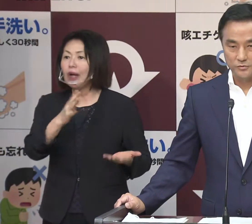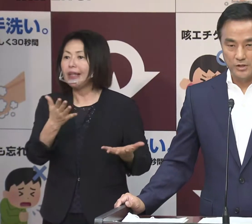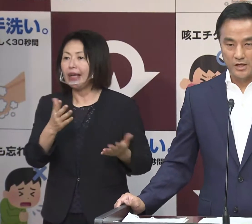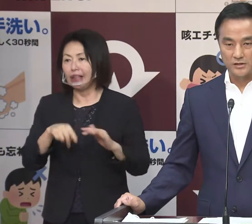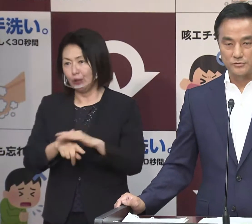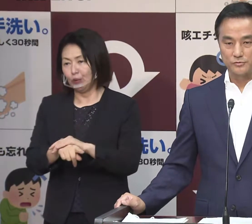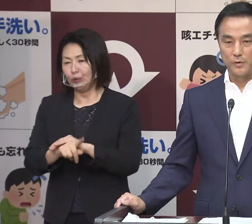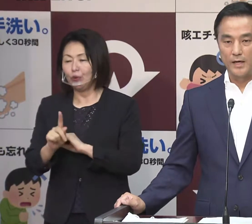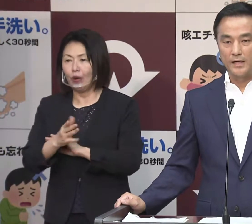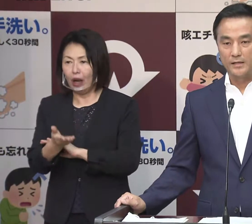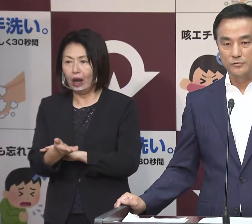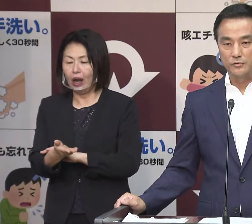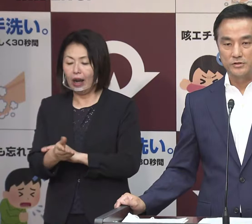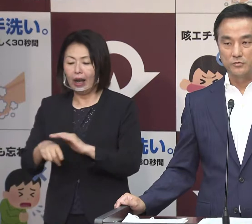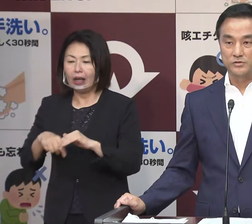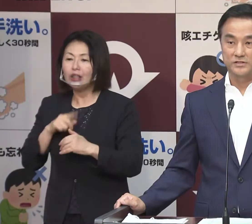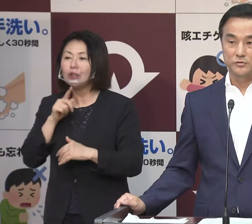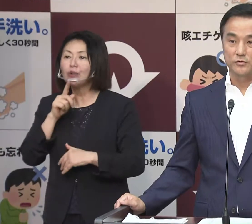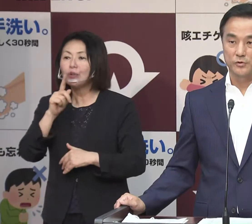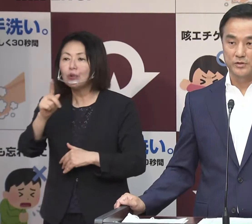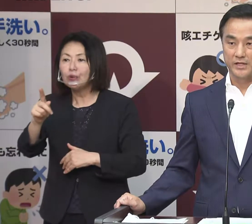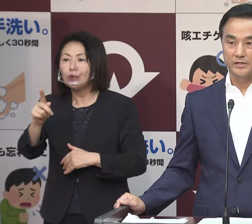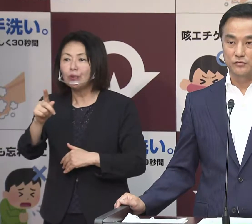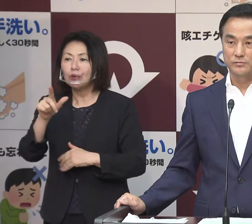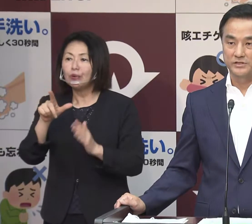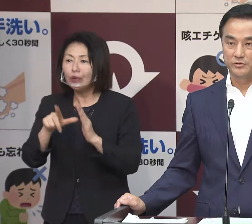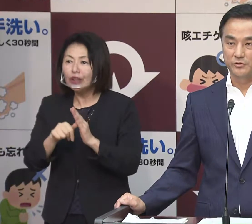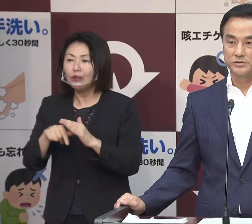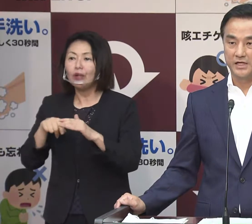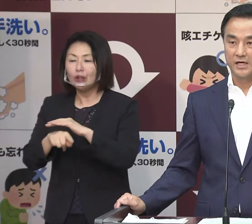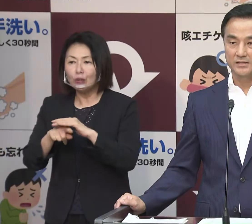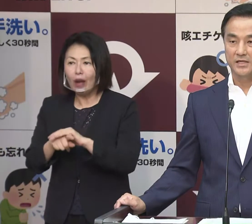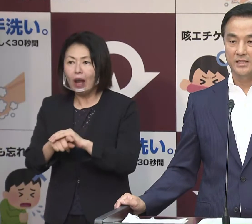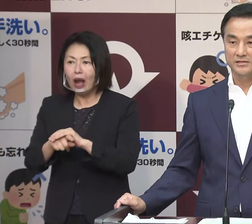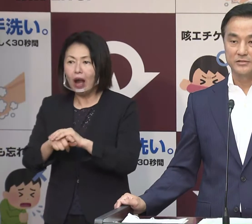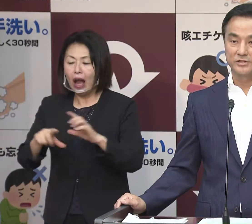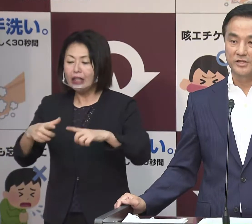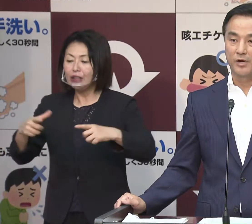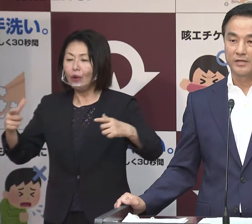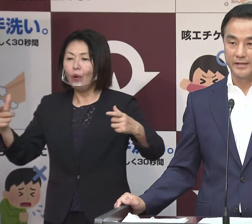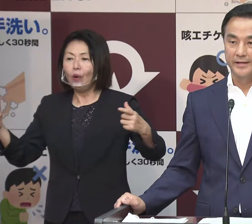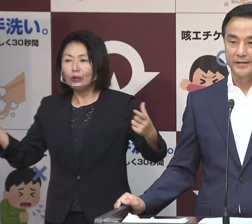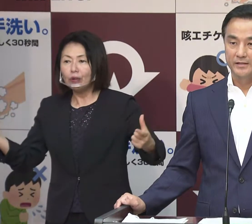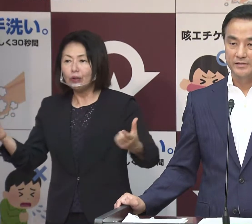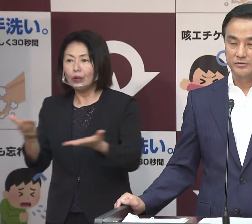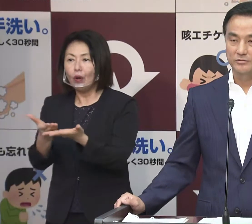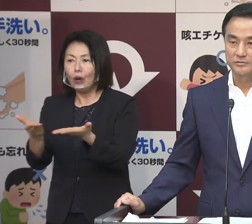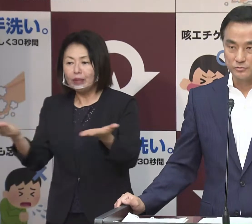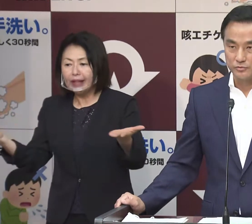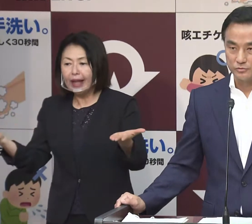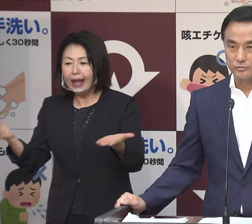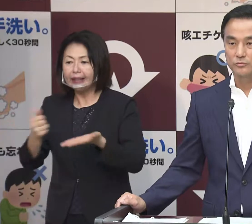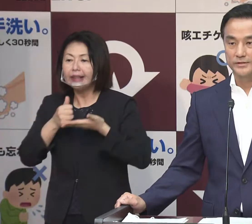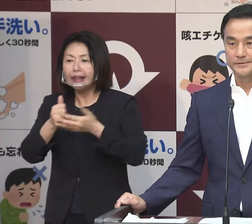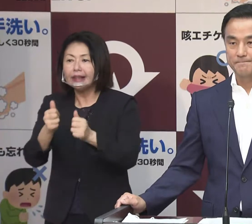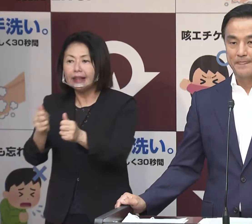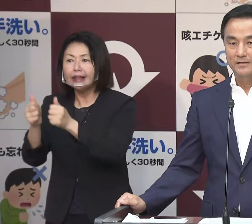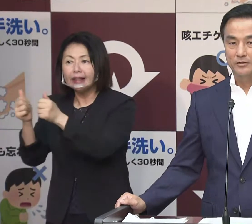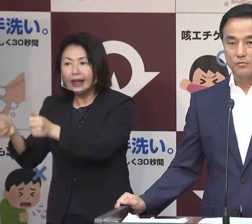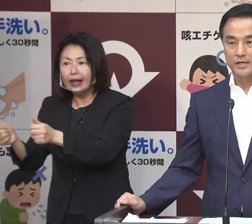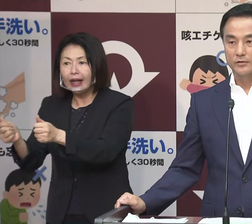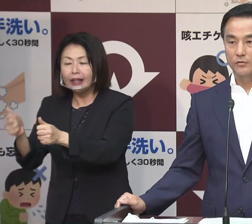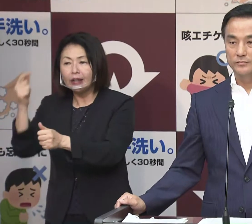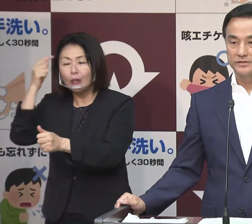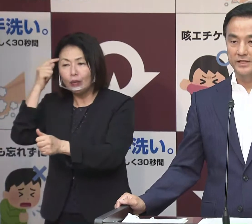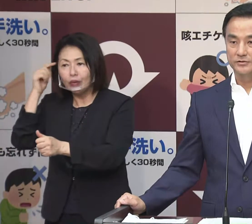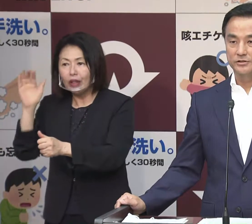出す時の考え方というのは広くお知らせすることによってそのお店を利用した方に名乗り出てもらって感染を確認するということです。ただ